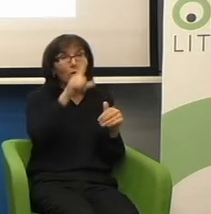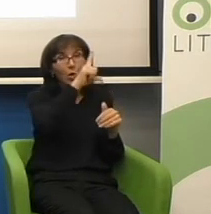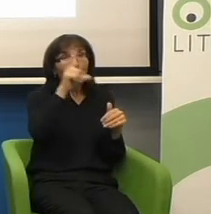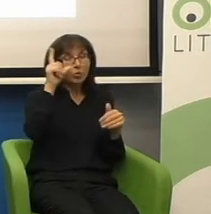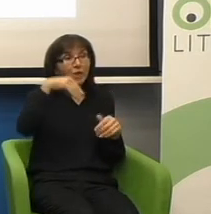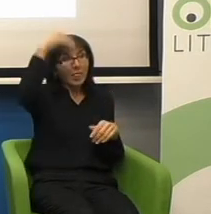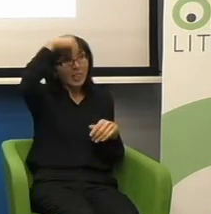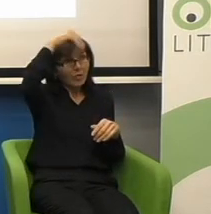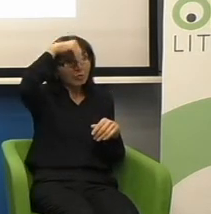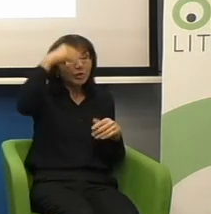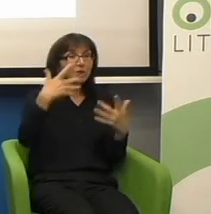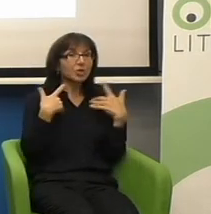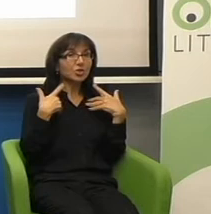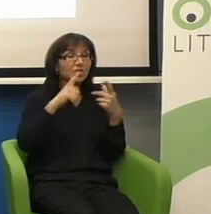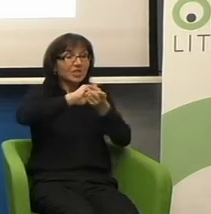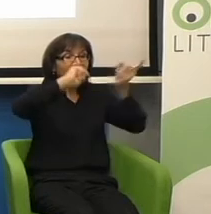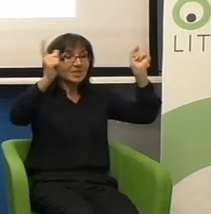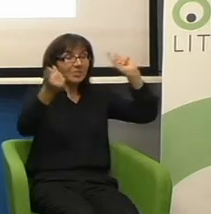te wojny... A może, tak,